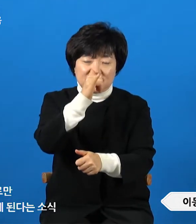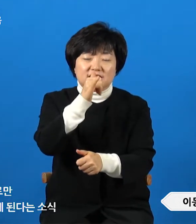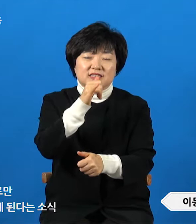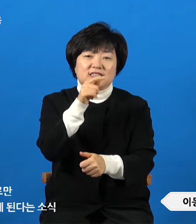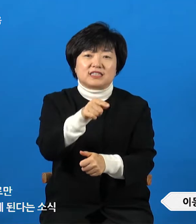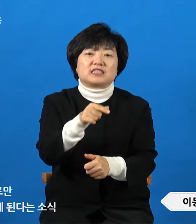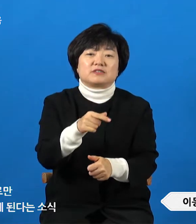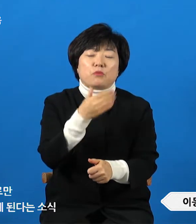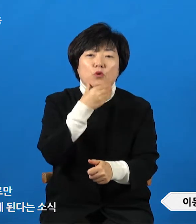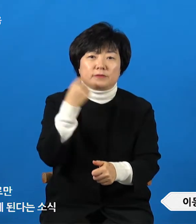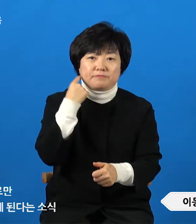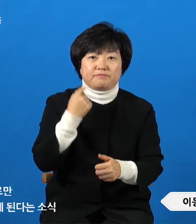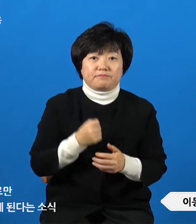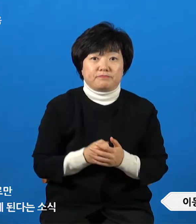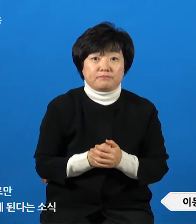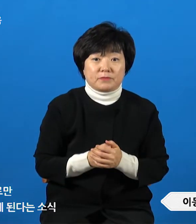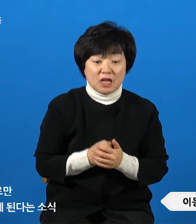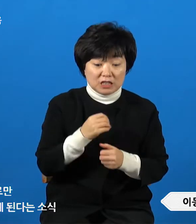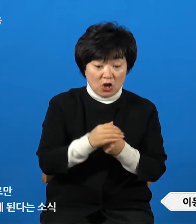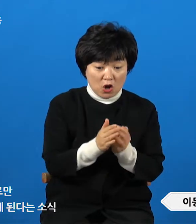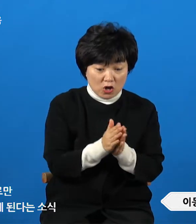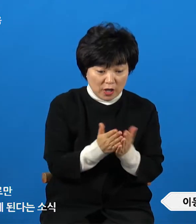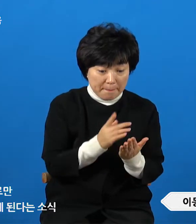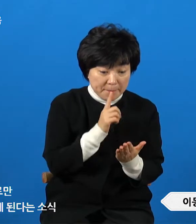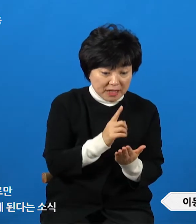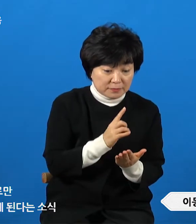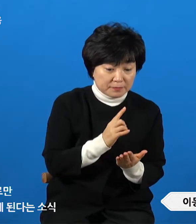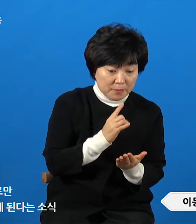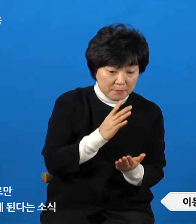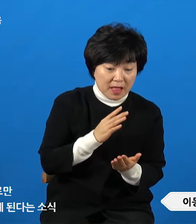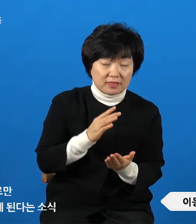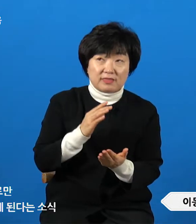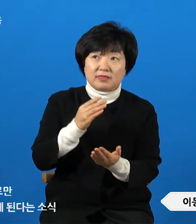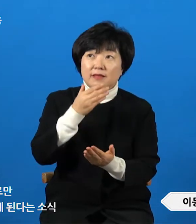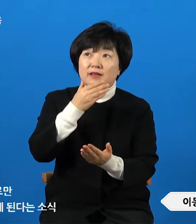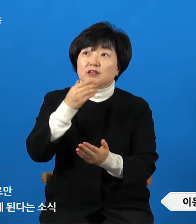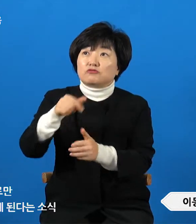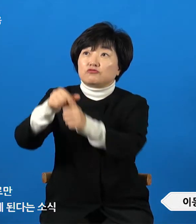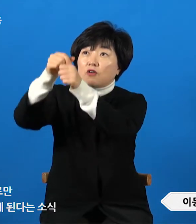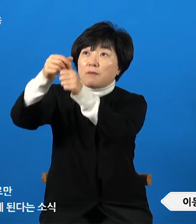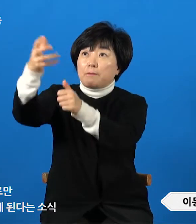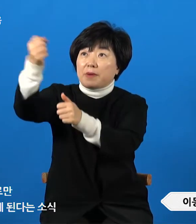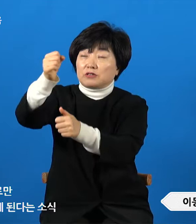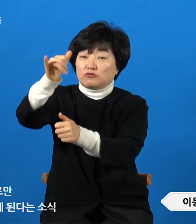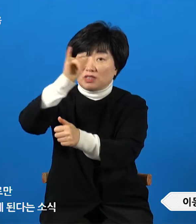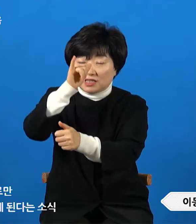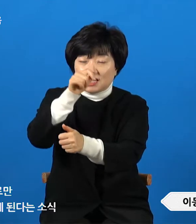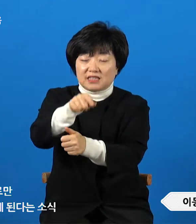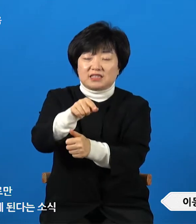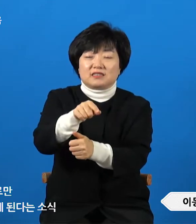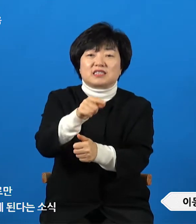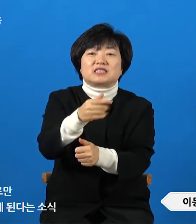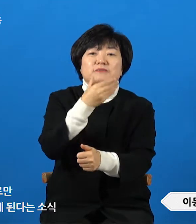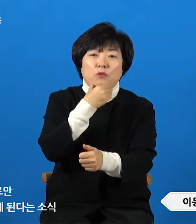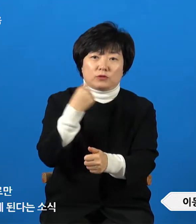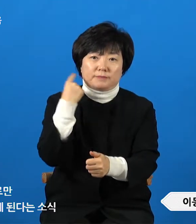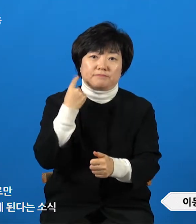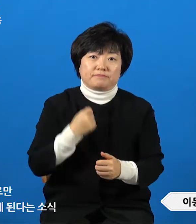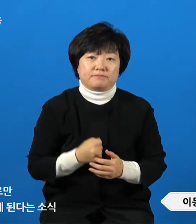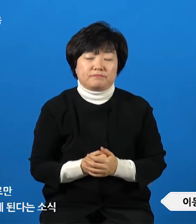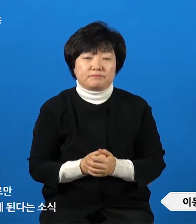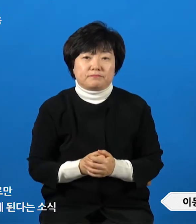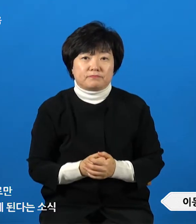통해서만 우리가 구원에 도달할 수 있다는 그 소식입니다. 우리가 사도행전 16장 1절을 읽어보시면